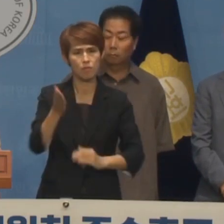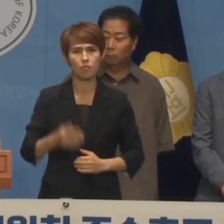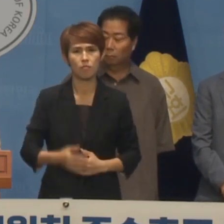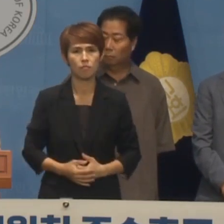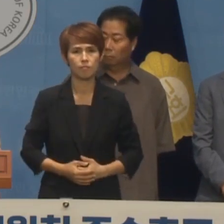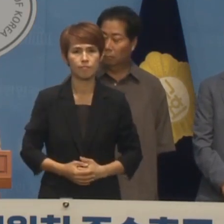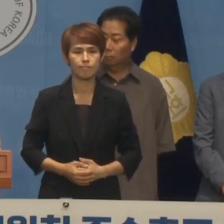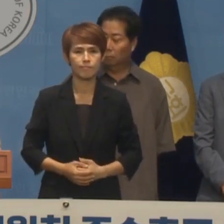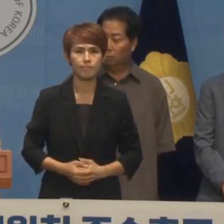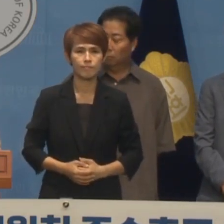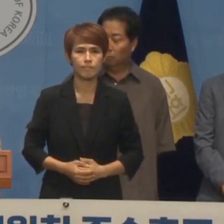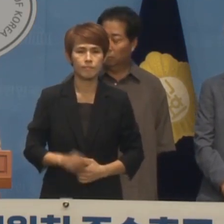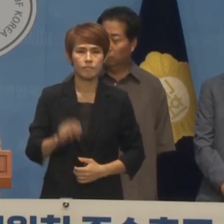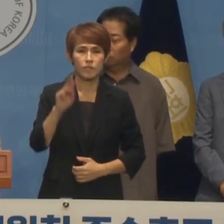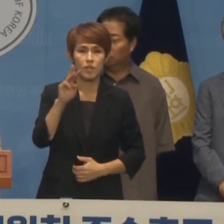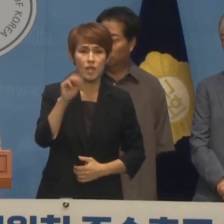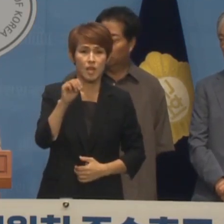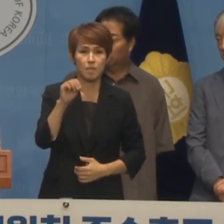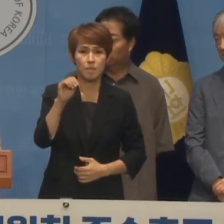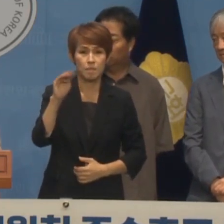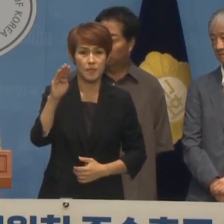있다.